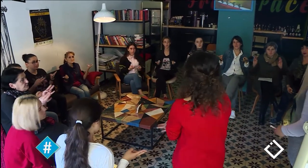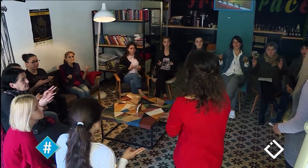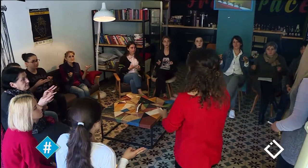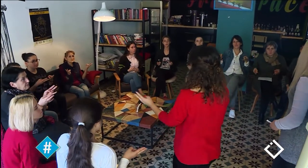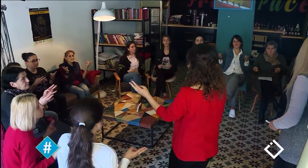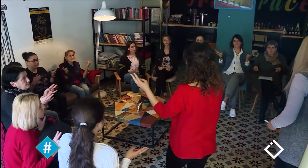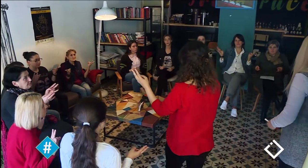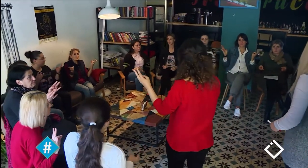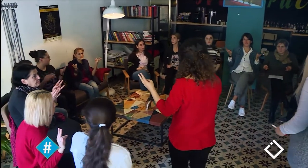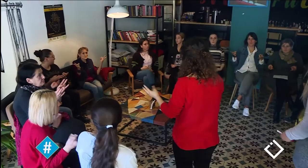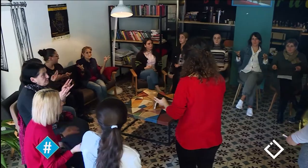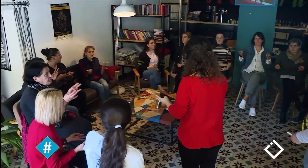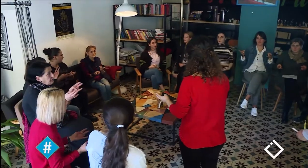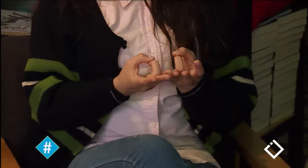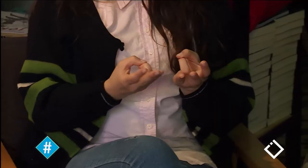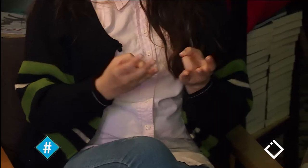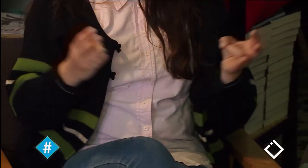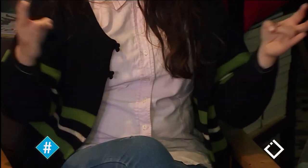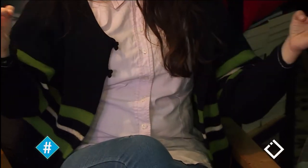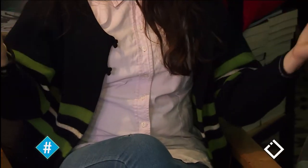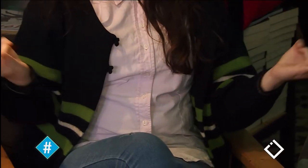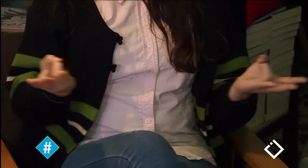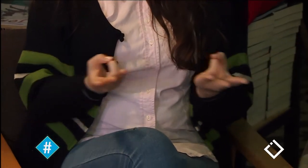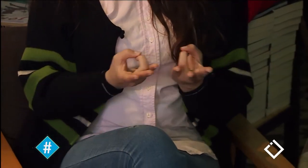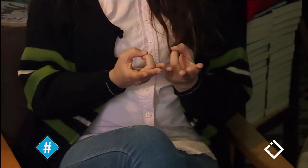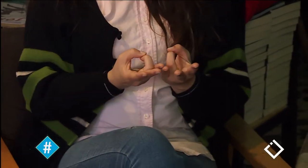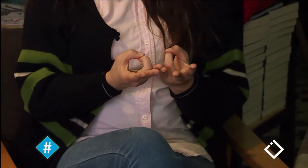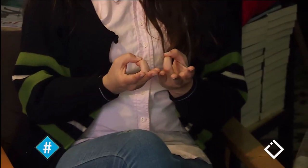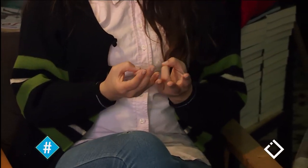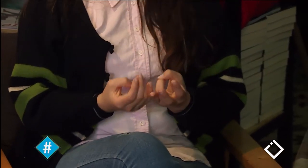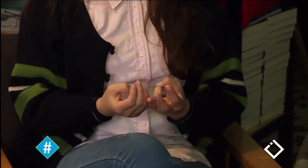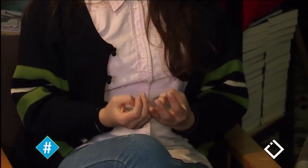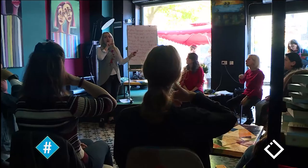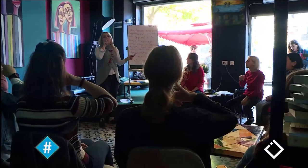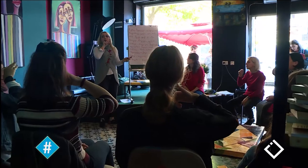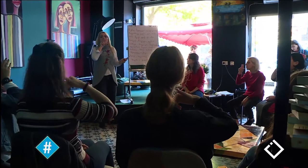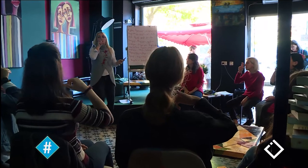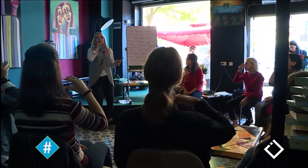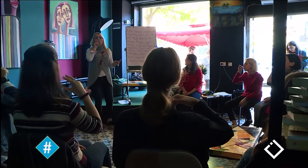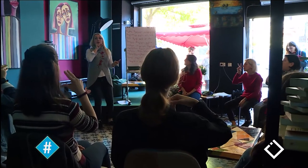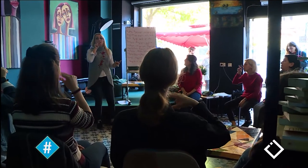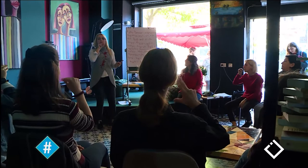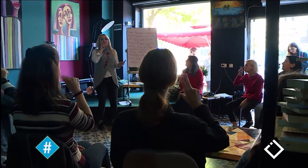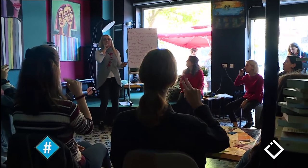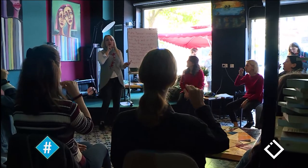არაკეთ მოხასნაზე ყურე. სკოლის ბევრ სხვა ფუნქციასთან ერთად, ერთ-ერთი ჟესტური ენის შესახებ